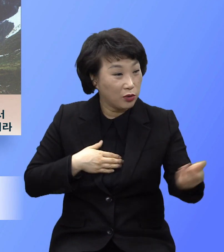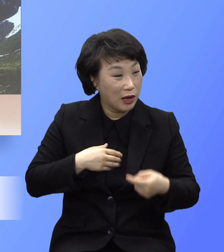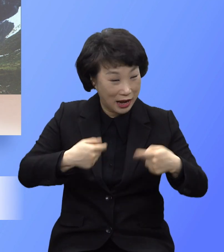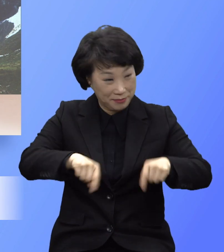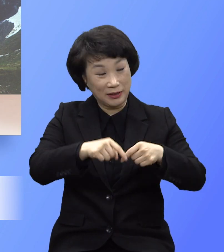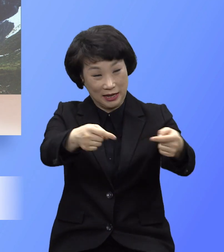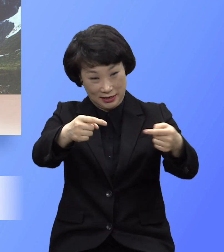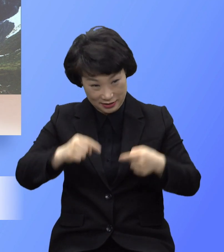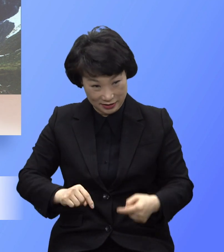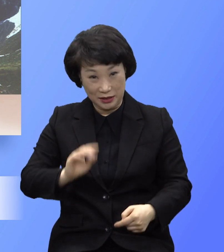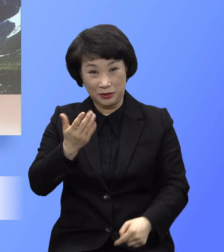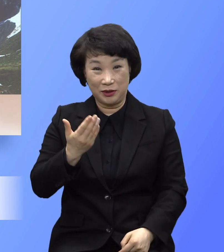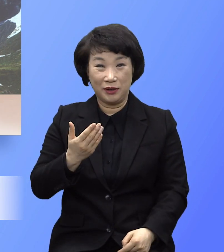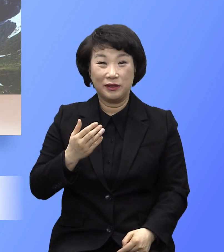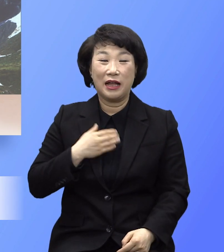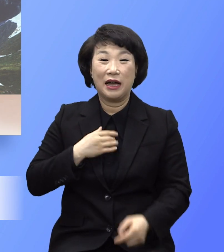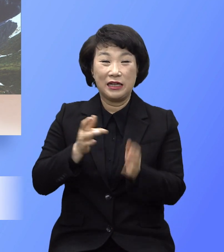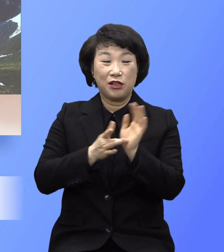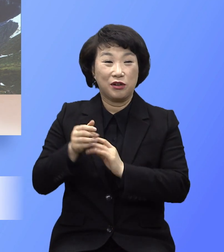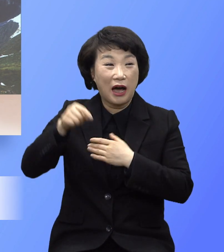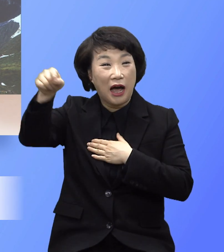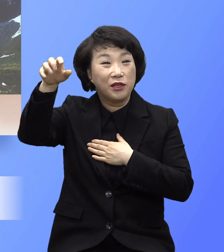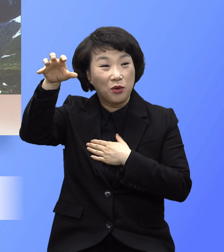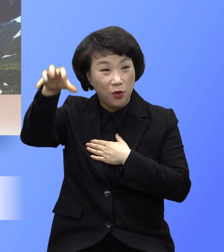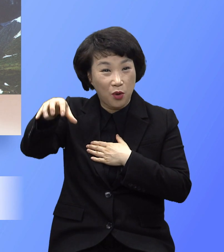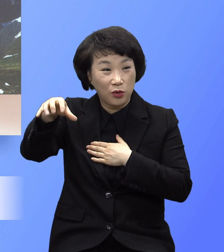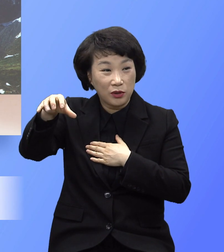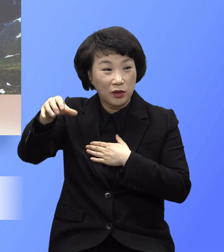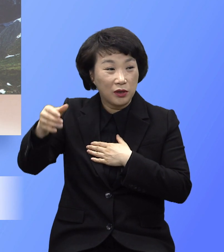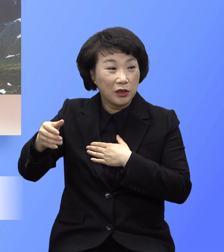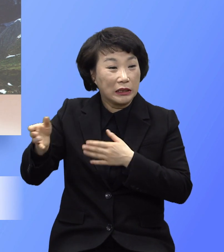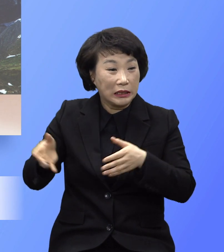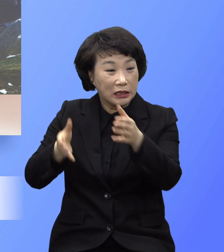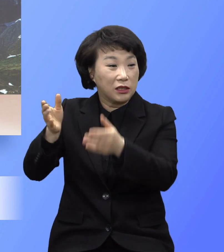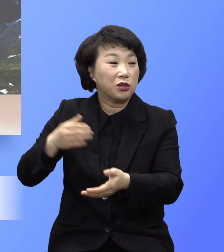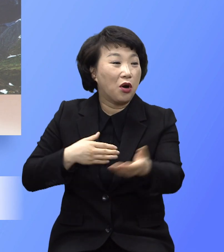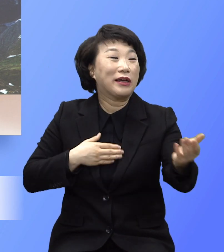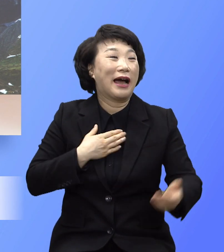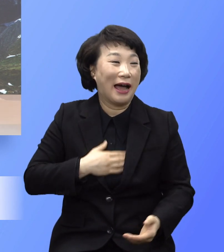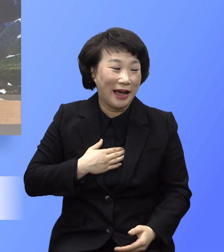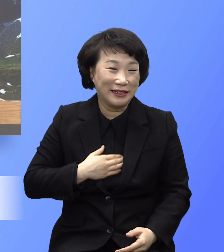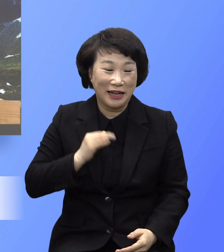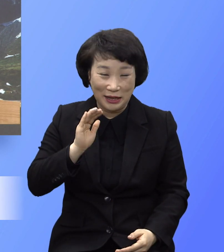하리라. 내가 가는 곳에 그 길을 너희가